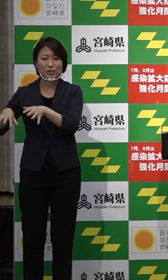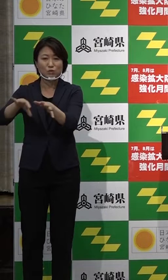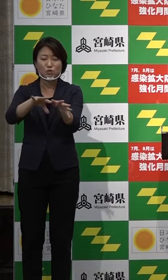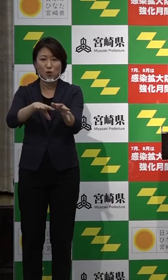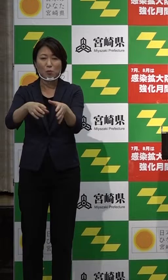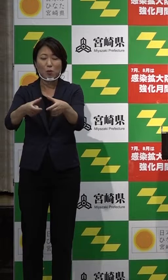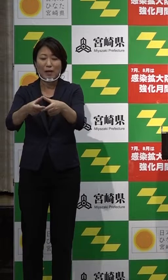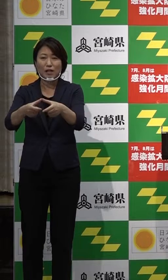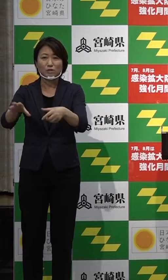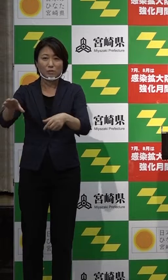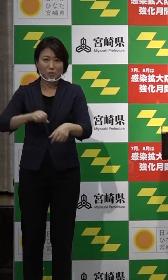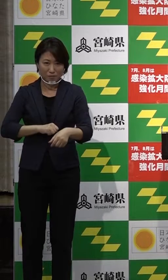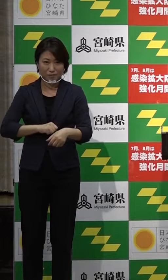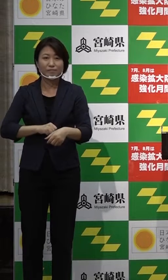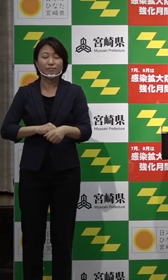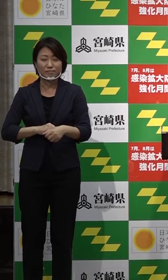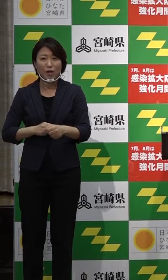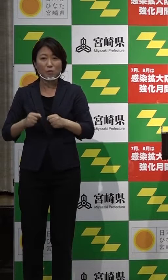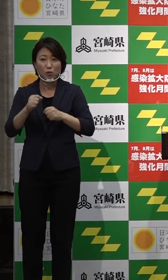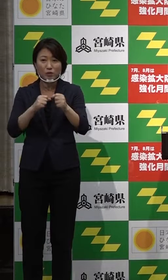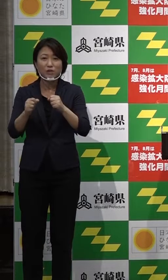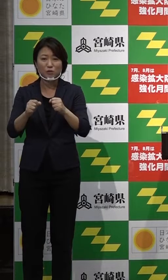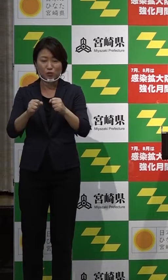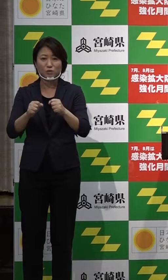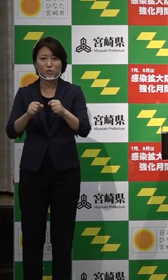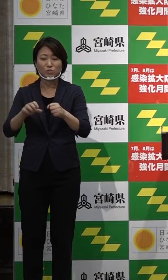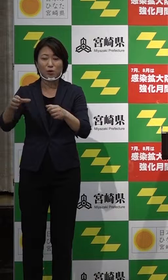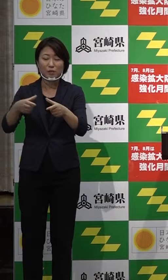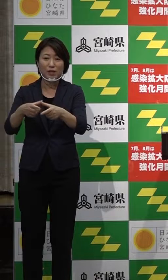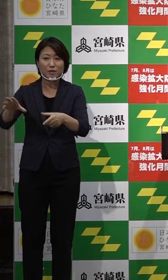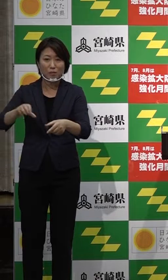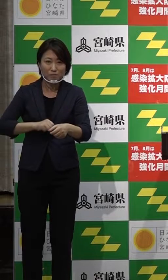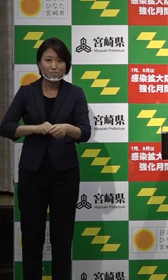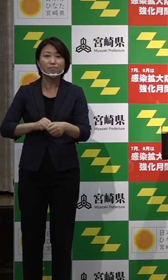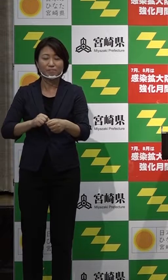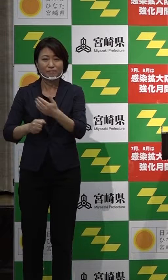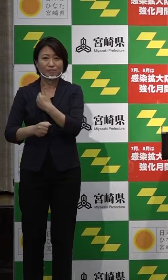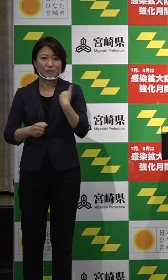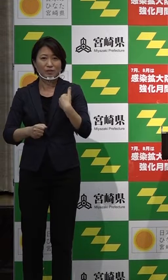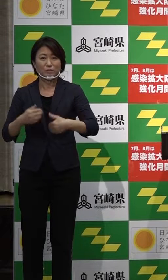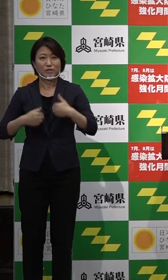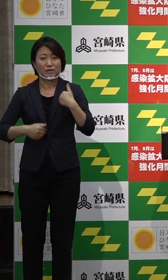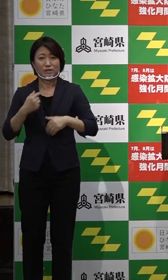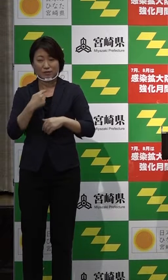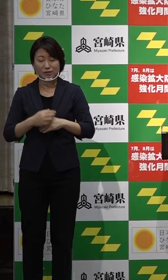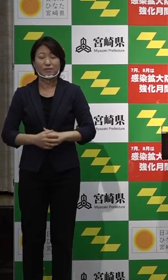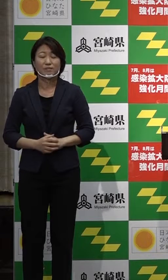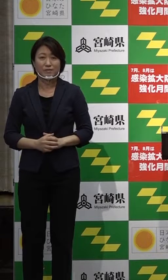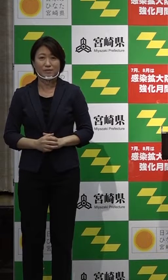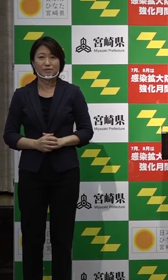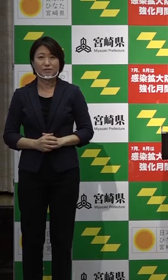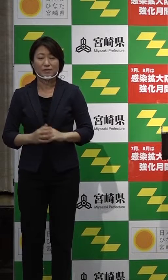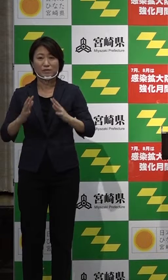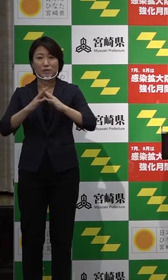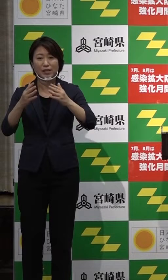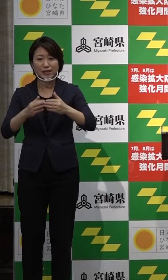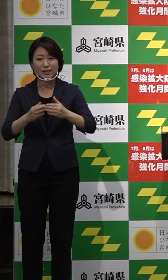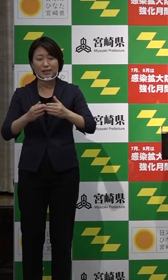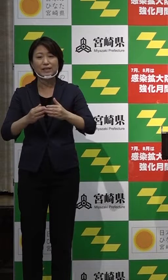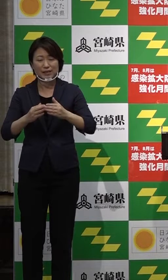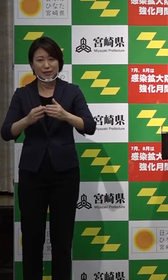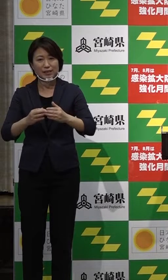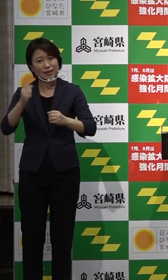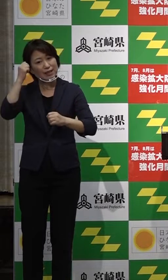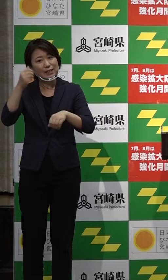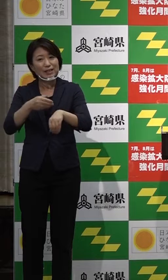ボクシングもそれぞれというような、大変ありがたい状況であります。これまでも宮崎合宿は結果